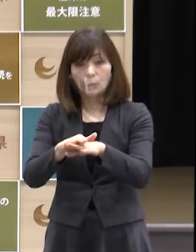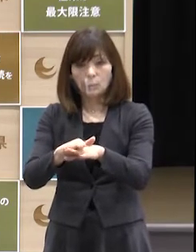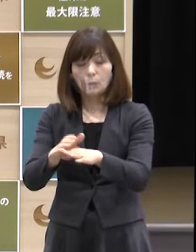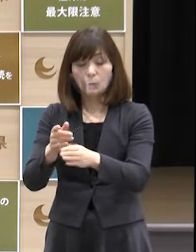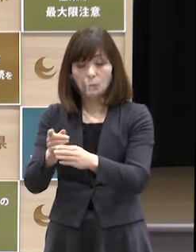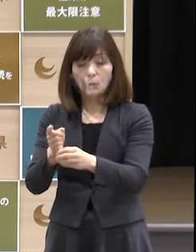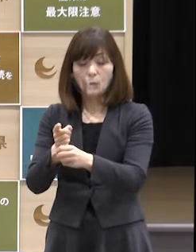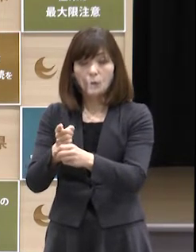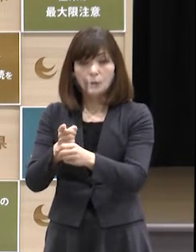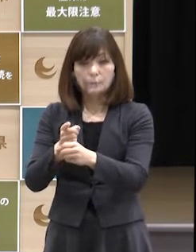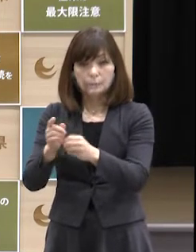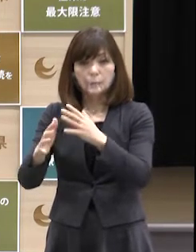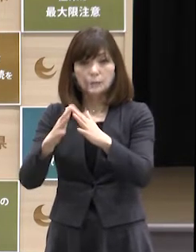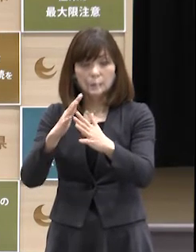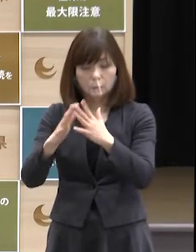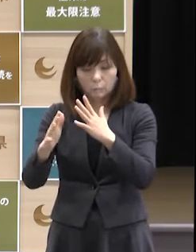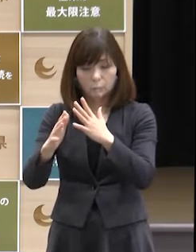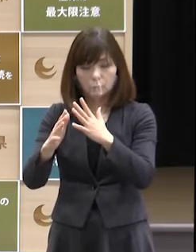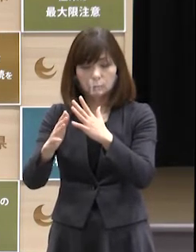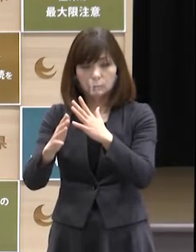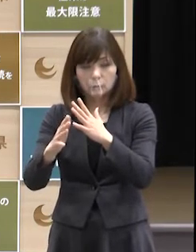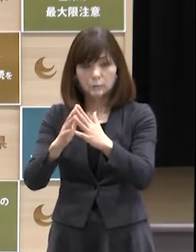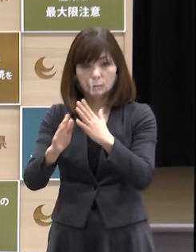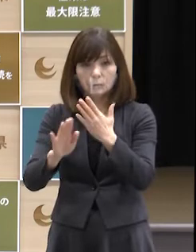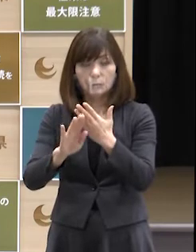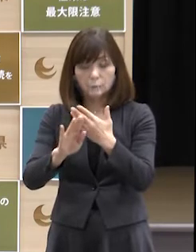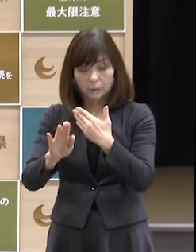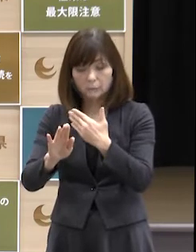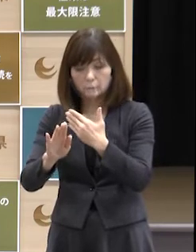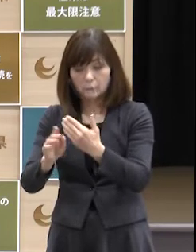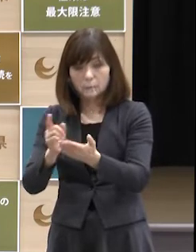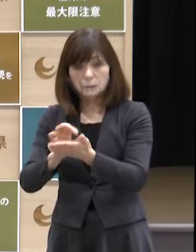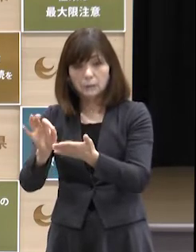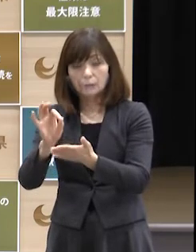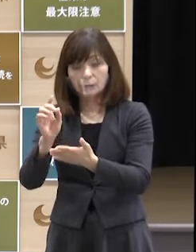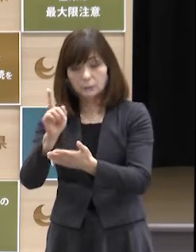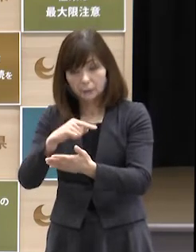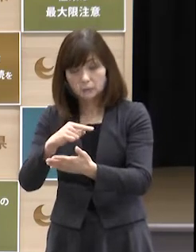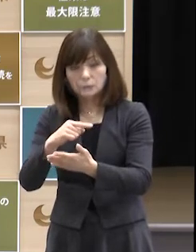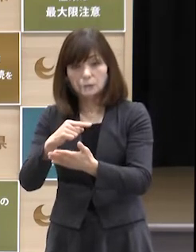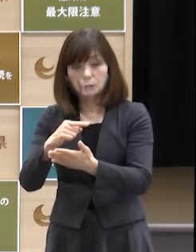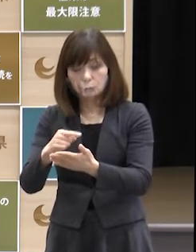ので、今回の見送りは残念だというふうに思います。